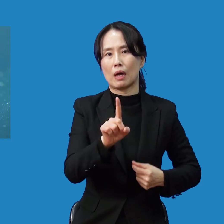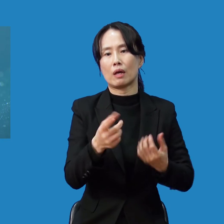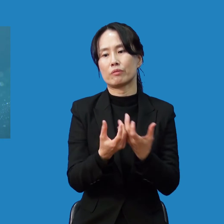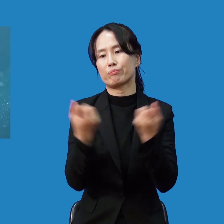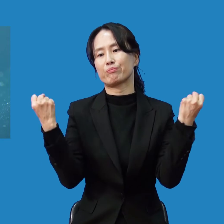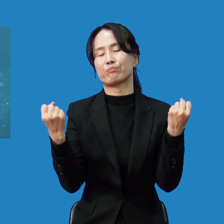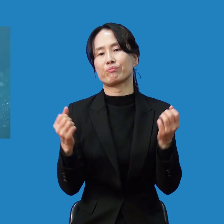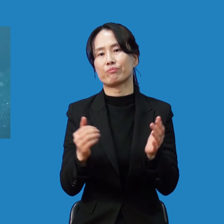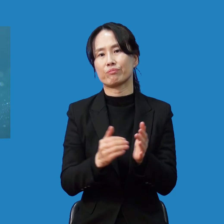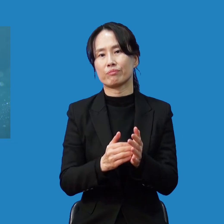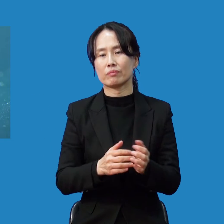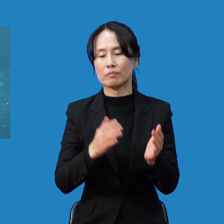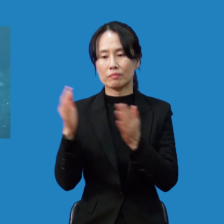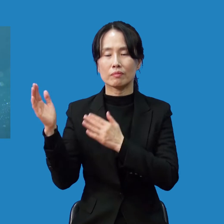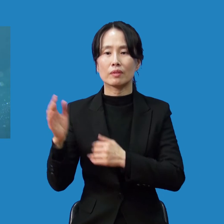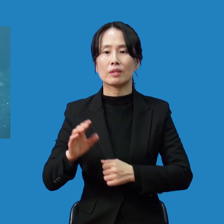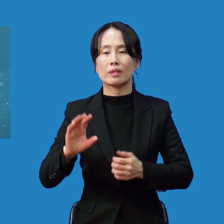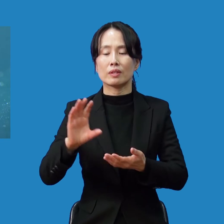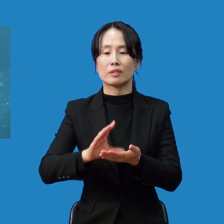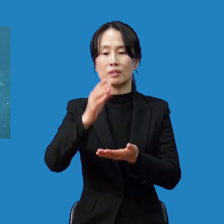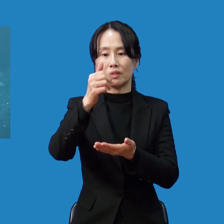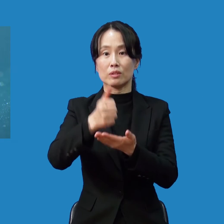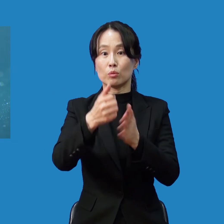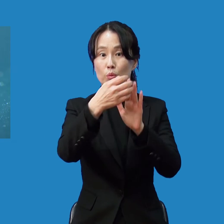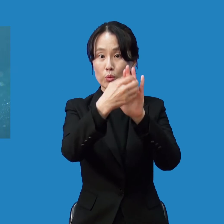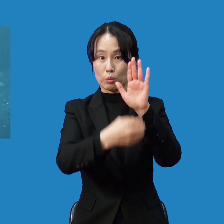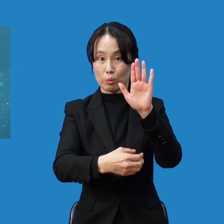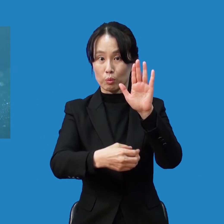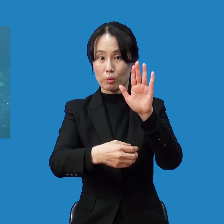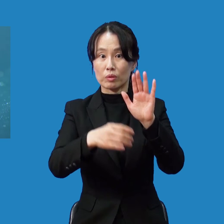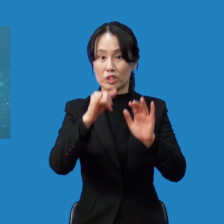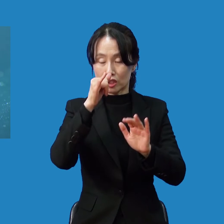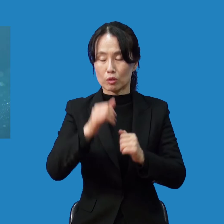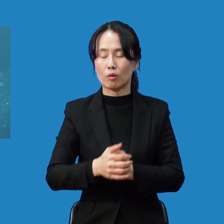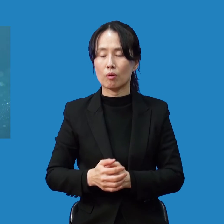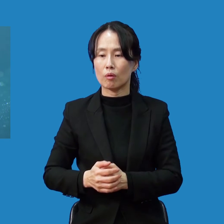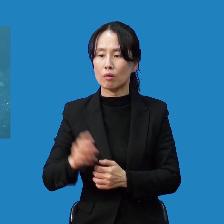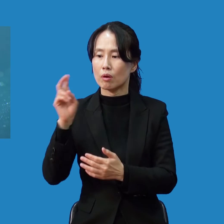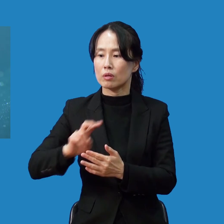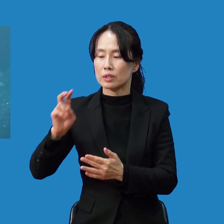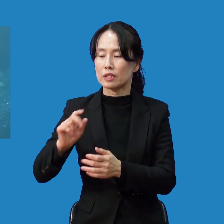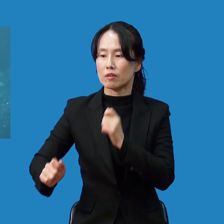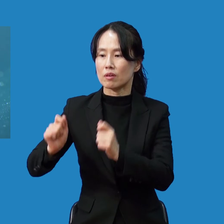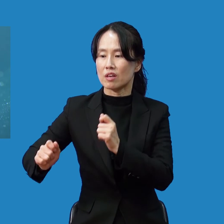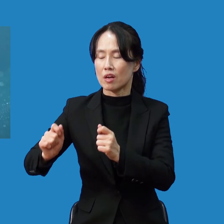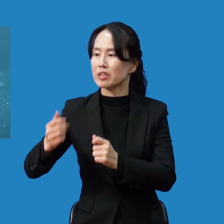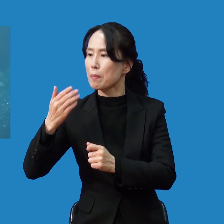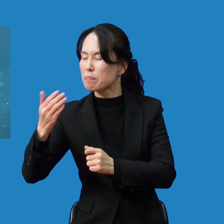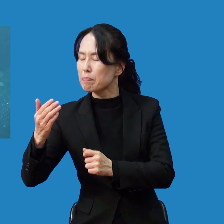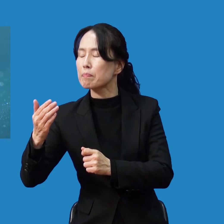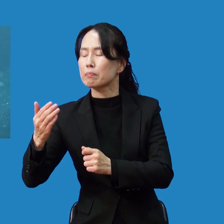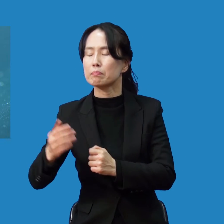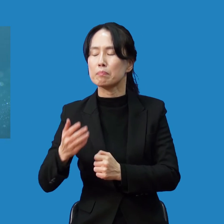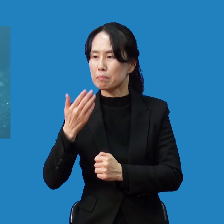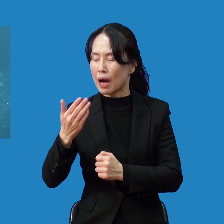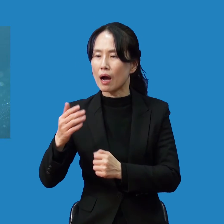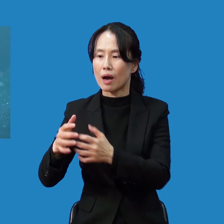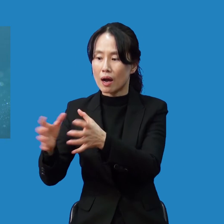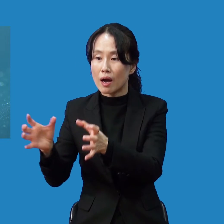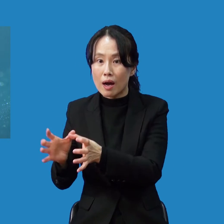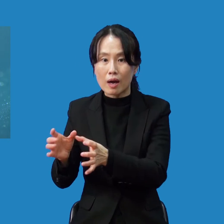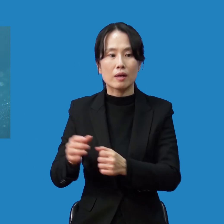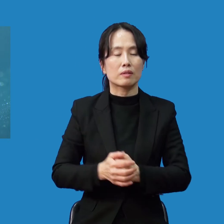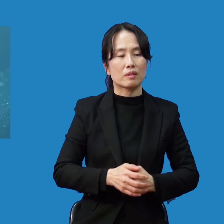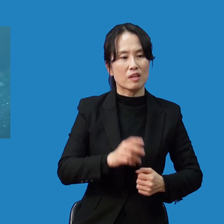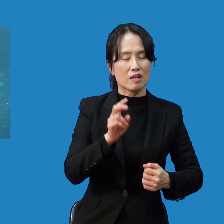그리스도 교단이라는 교단도 있습니다. 그 교단도 악기파와 비악기파 두 쪽으로 쪼개어졌습니다. 악기파는